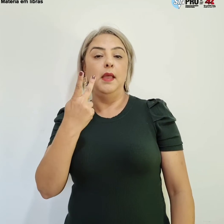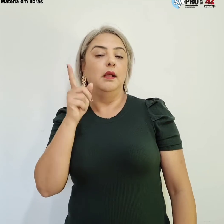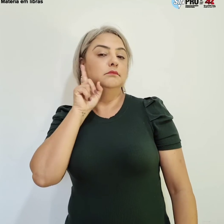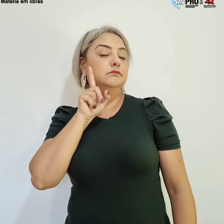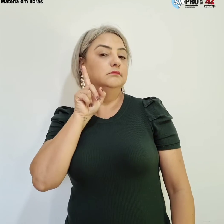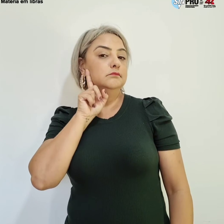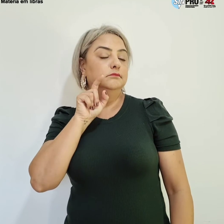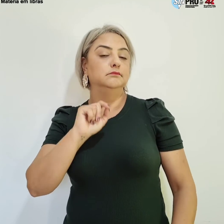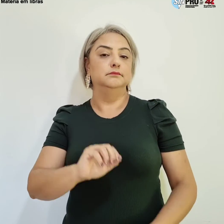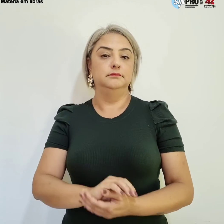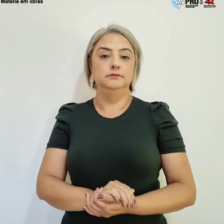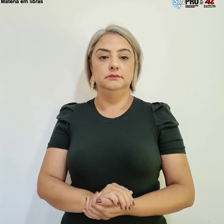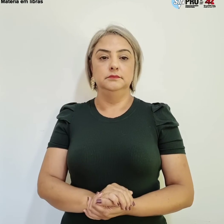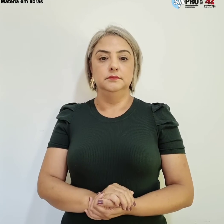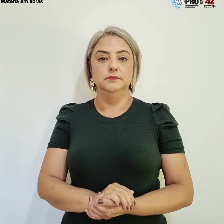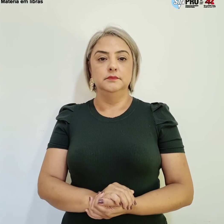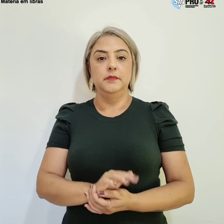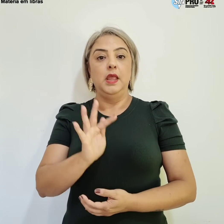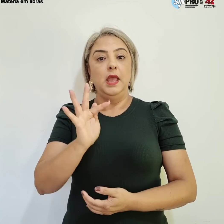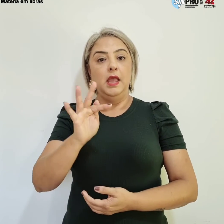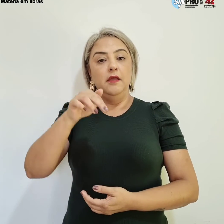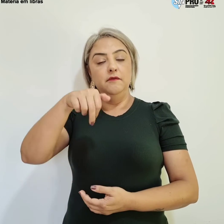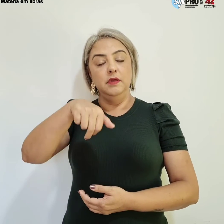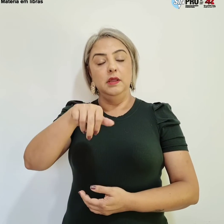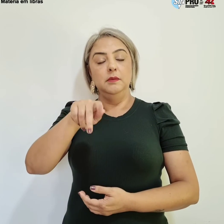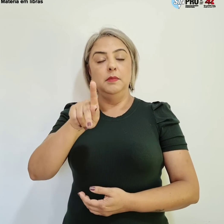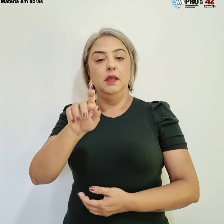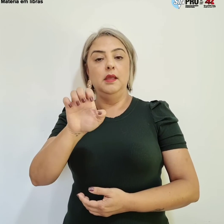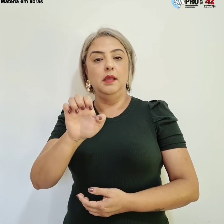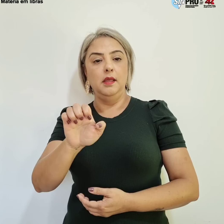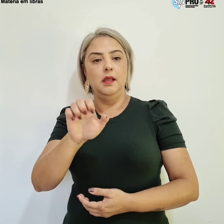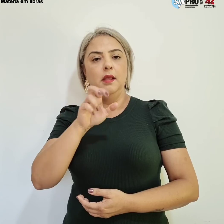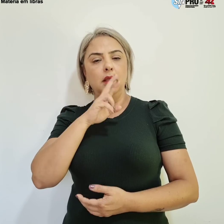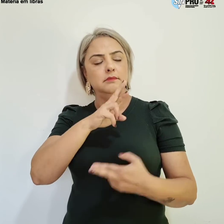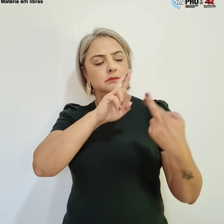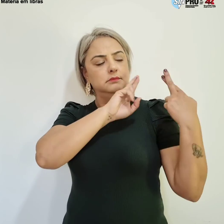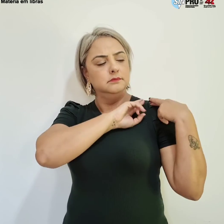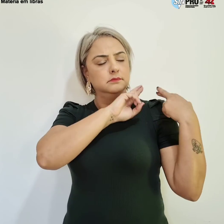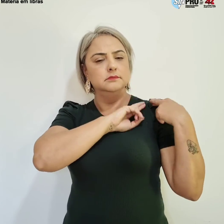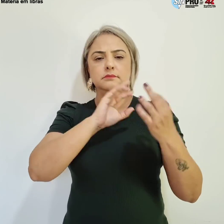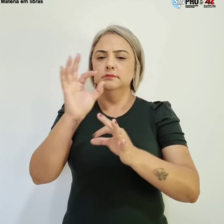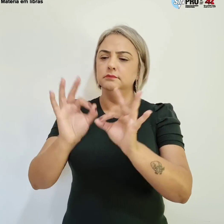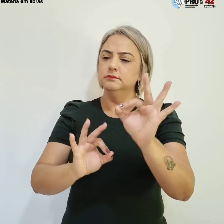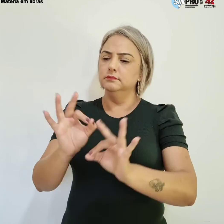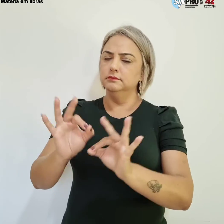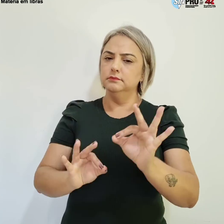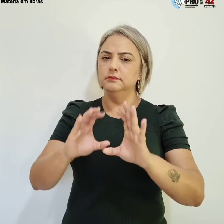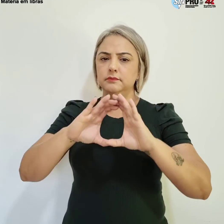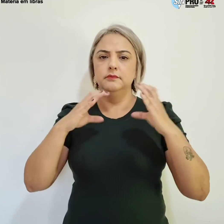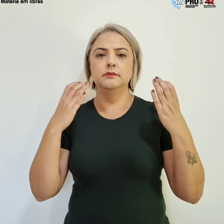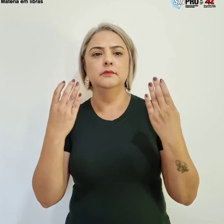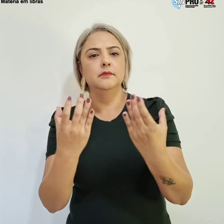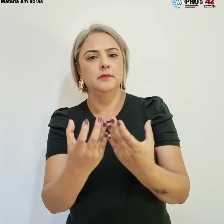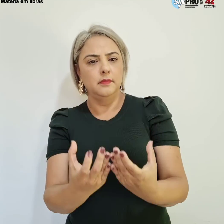Gerais. O FNPE é responsável pela organização da CONAP e conta com